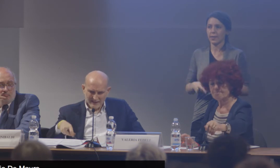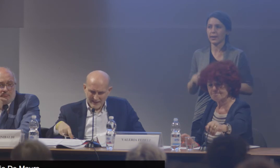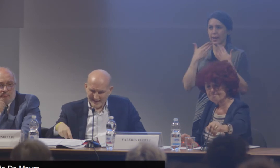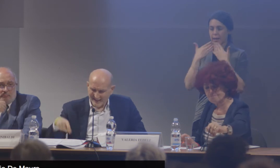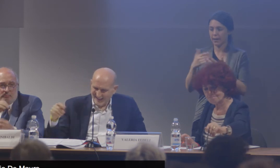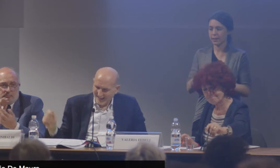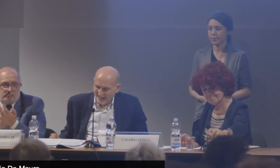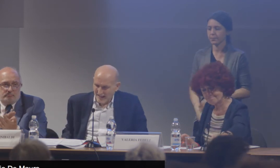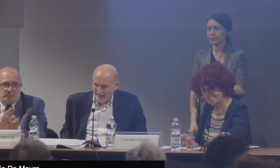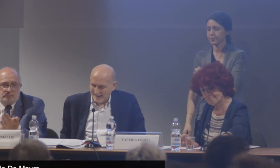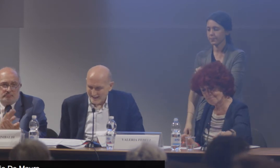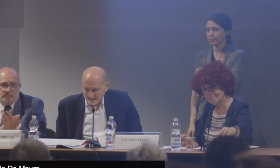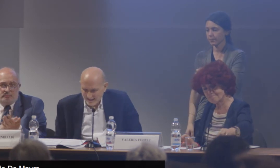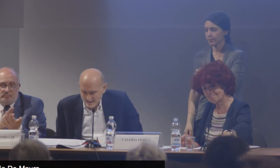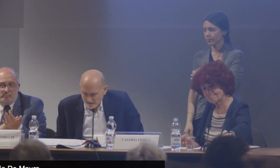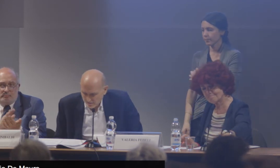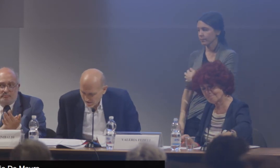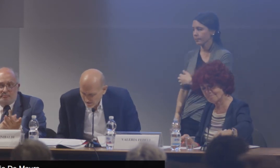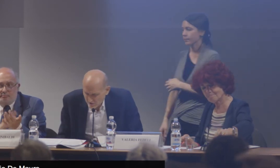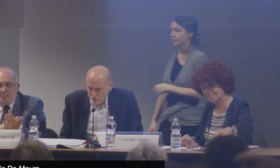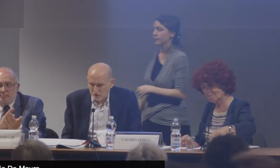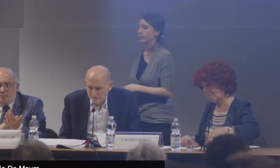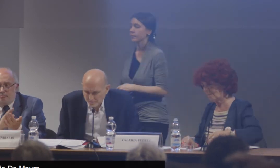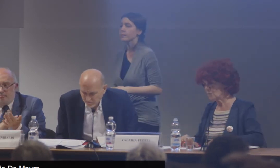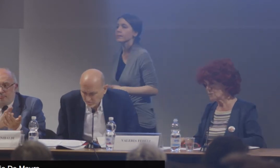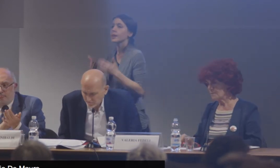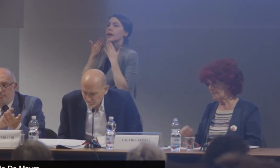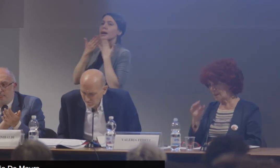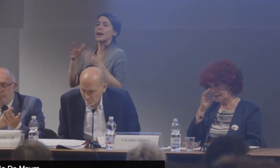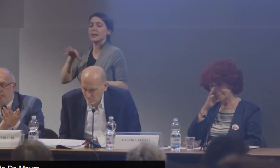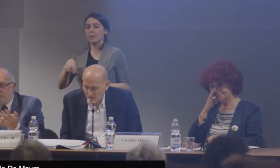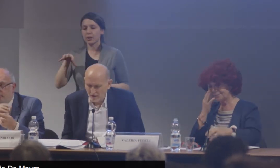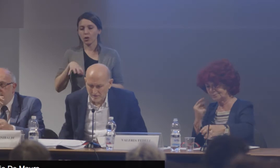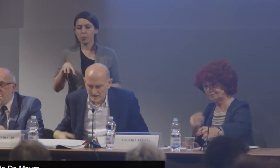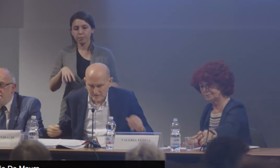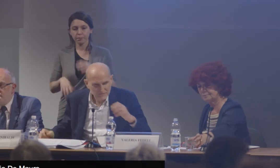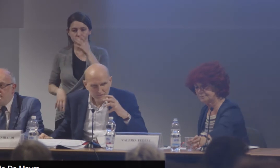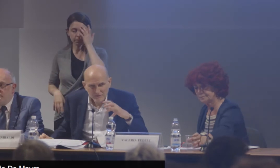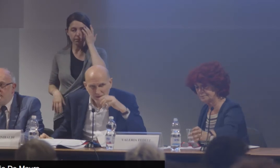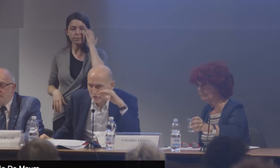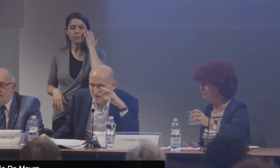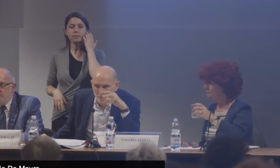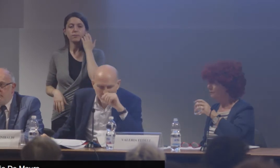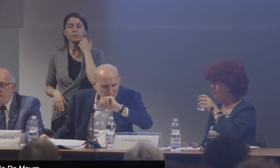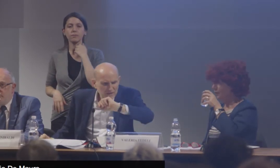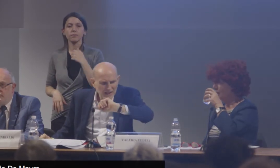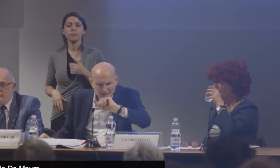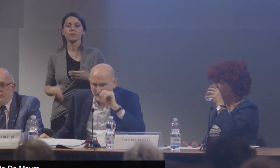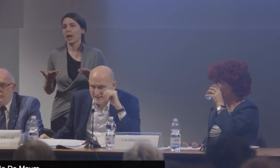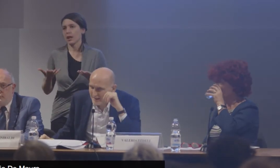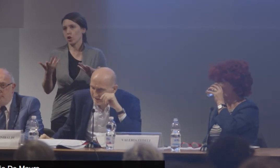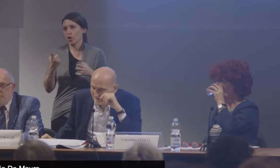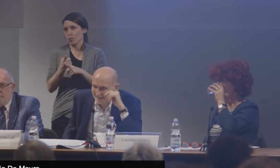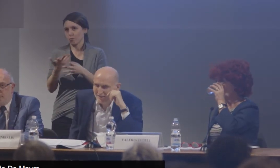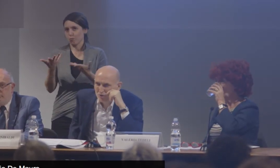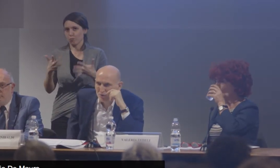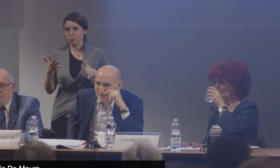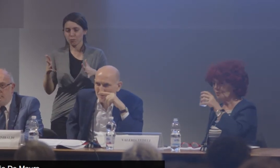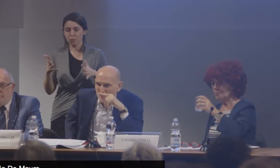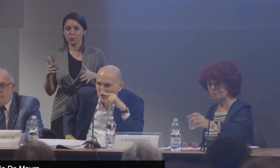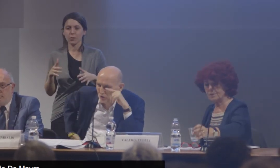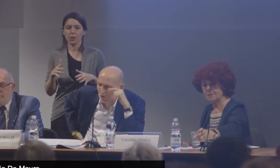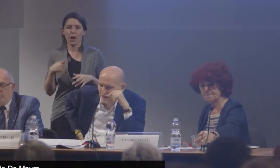Grazie Ministro. No, siamo per terminare, anche se